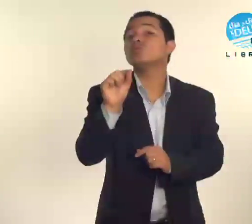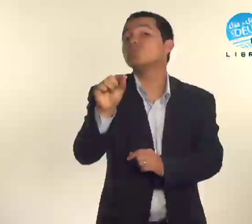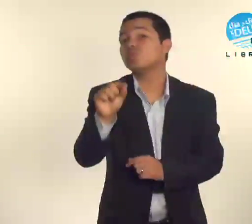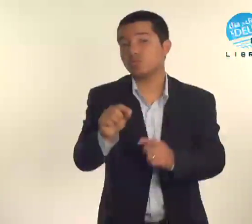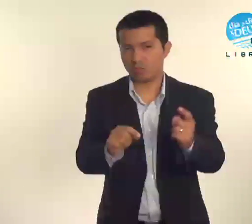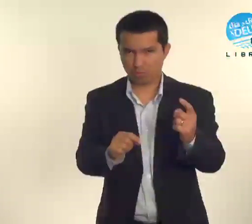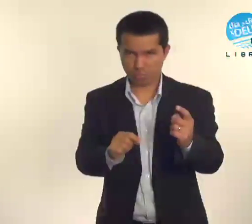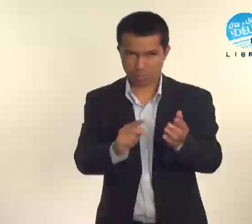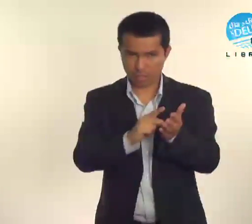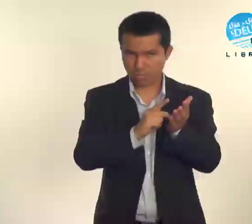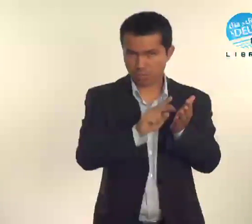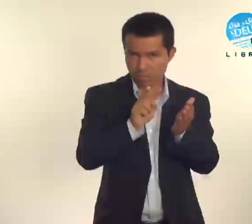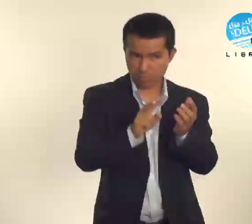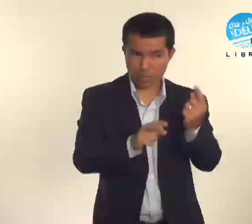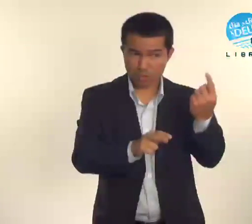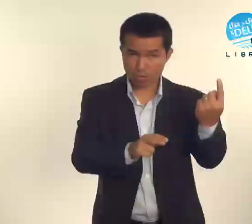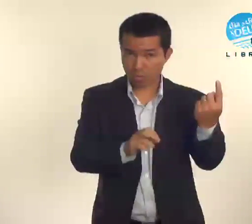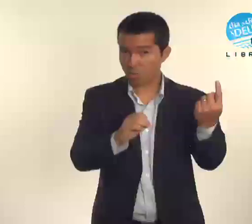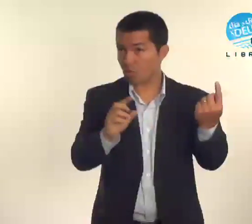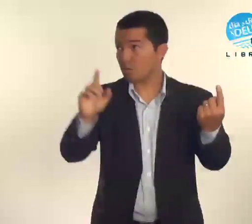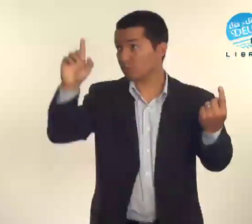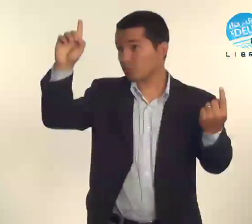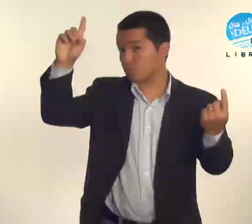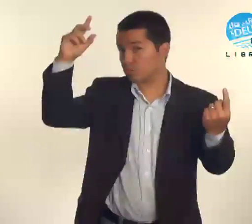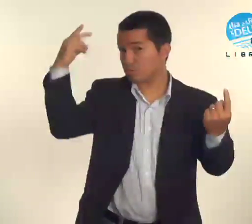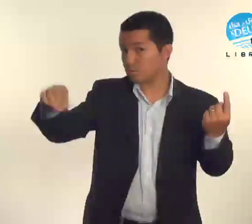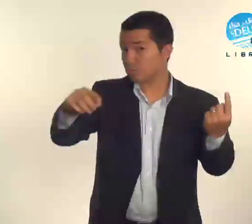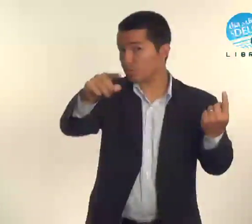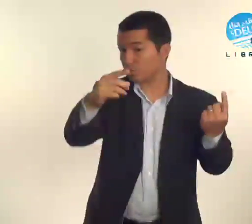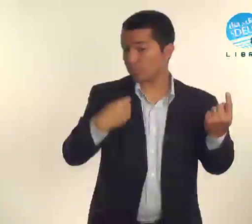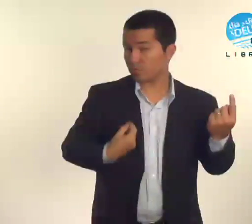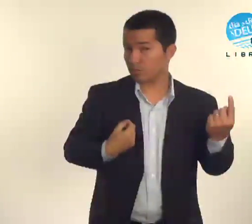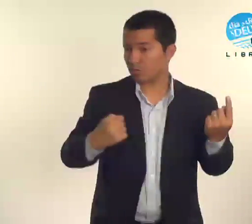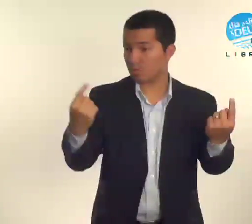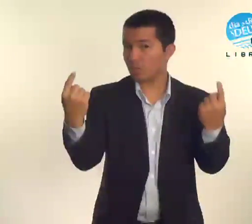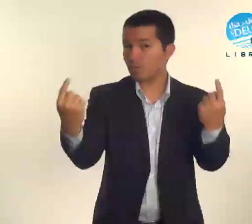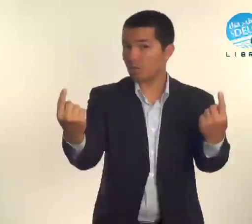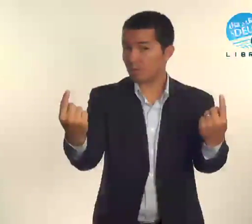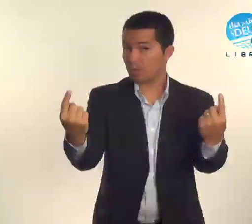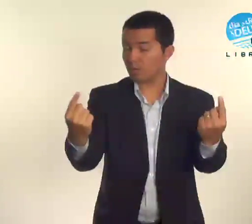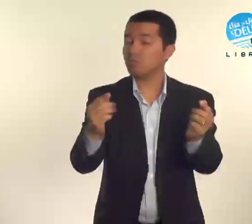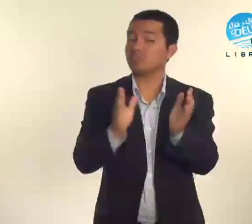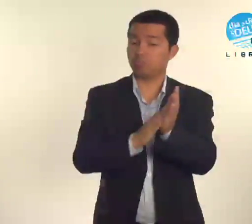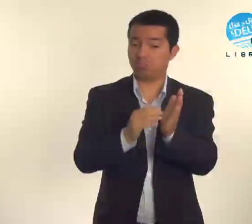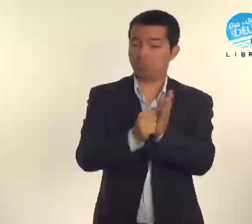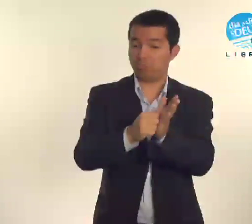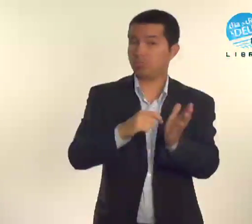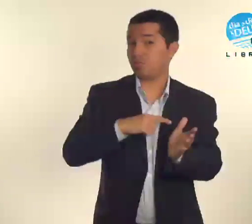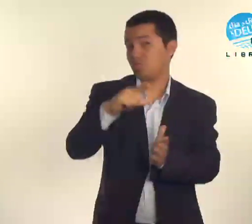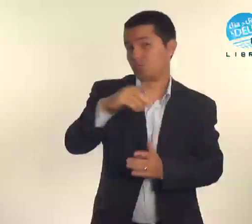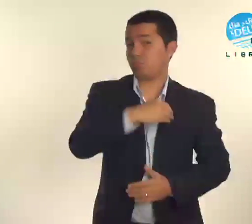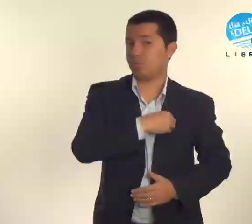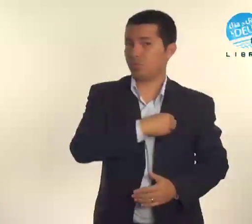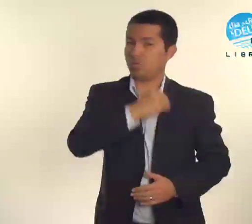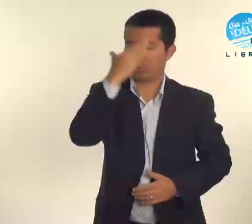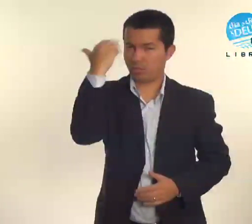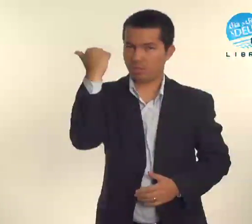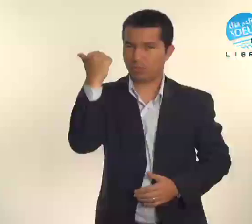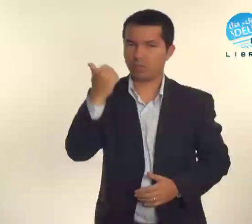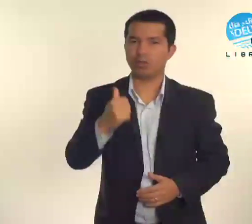E cair na mão dos seus inimigos ou cair na mão do Deus Todo-Poderoso? Porque vai haver consequências. Ele disse